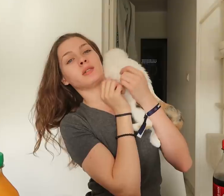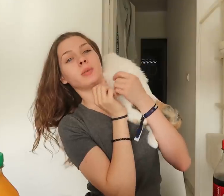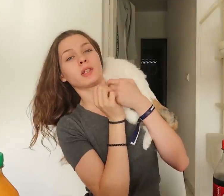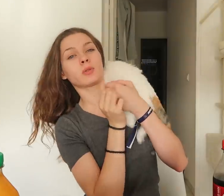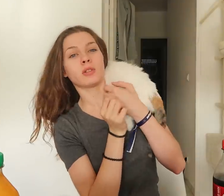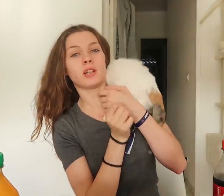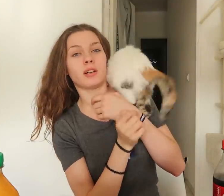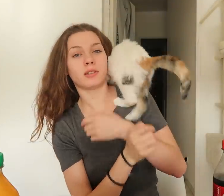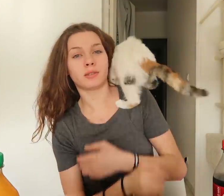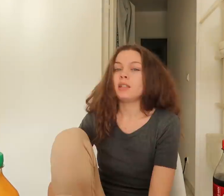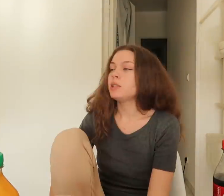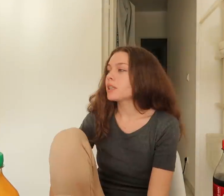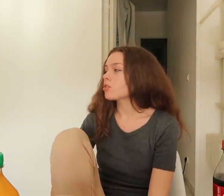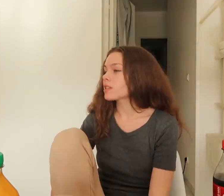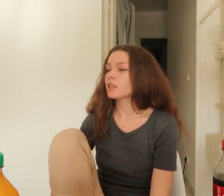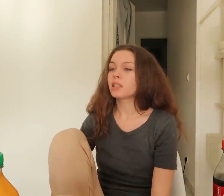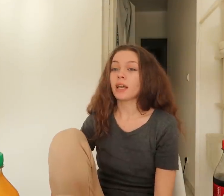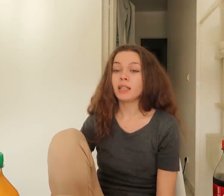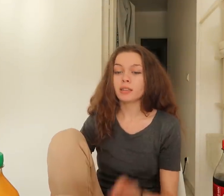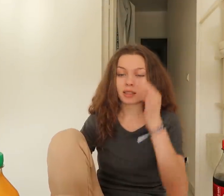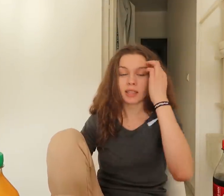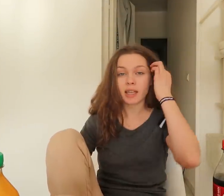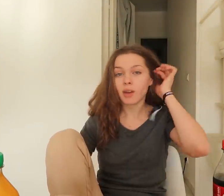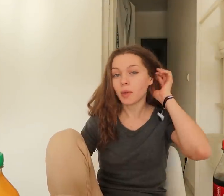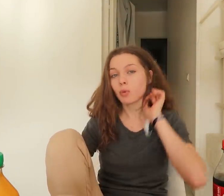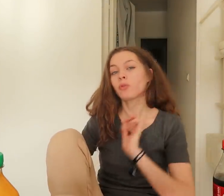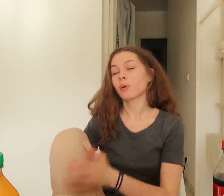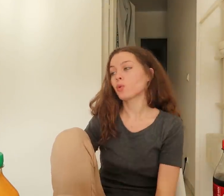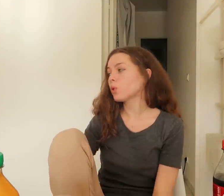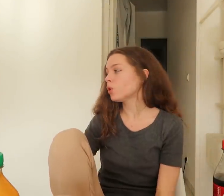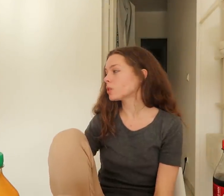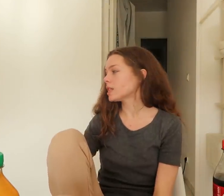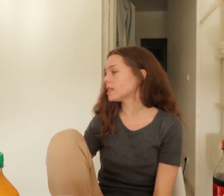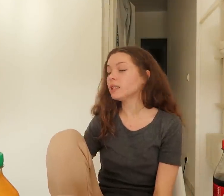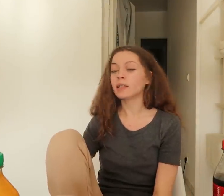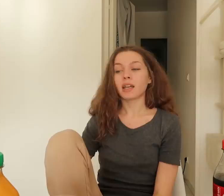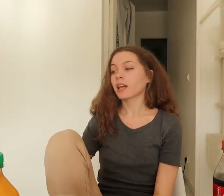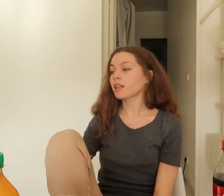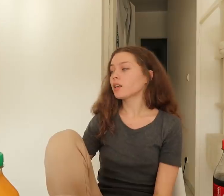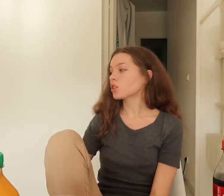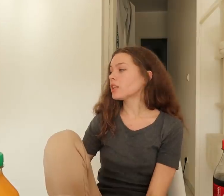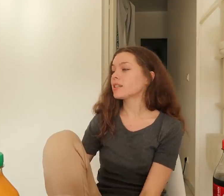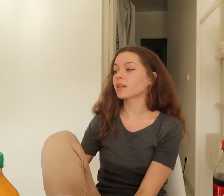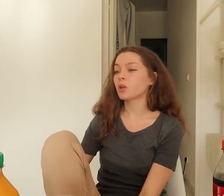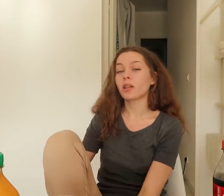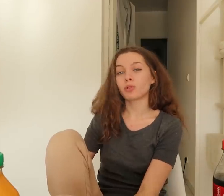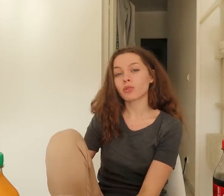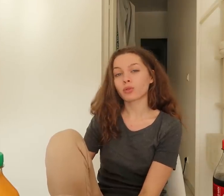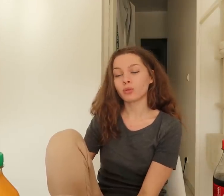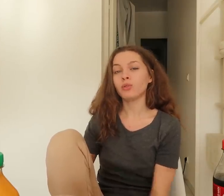Elle est pas très contente d'être là. Il est midi 45, il y a Lynn qui arrive après pour faire mon cours de langue des signes. Et rien n'est rangé, c'est un bordel monstre. Du coup,